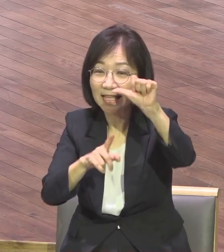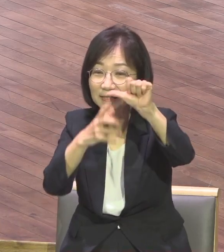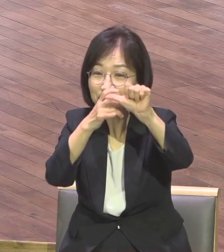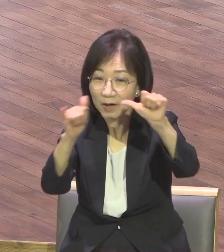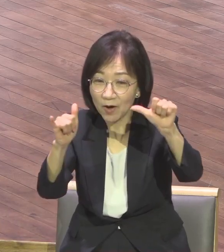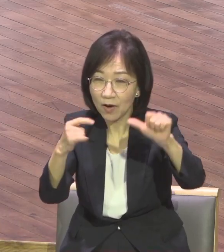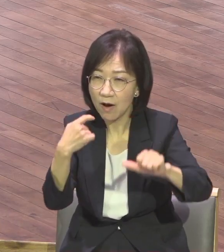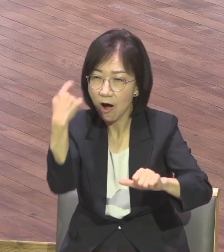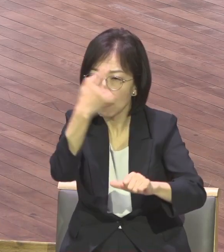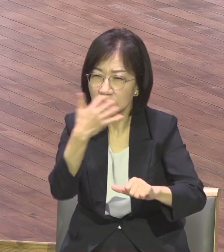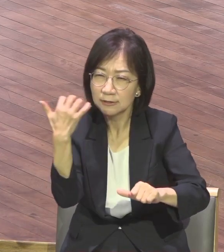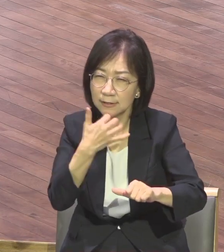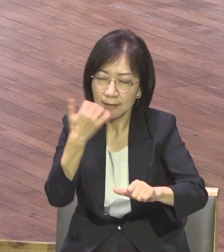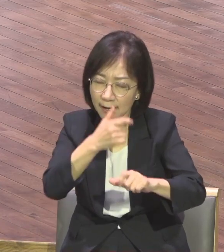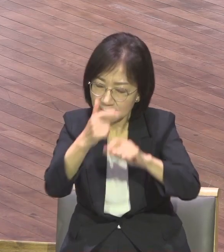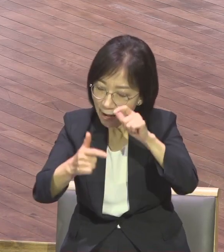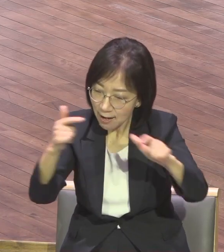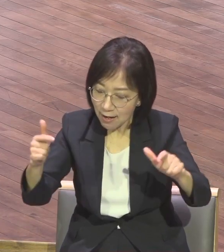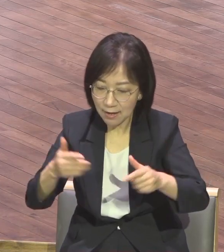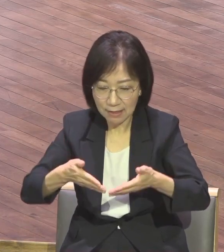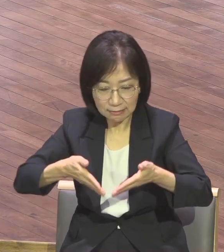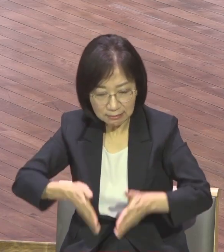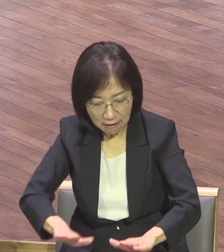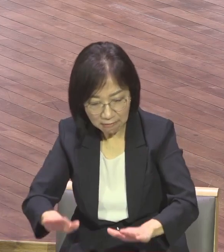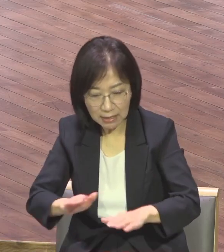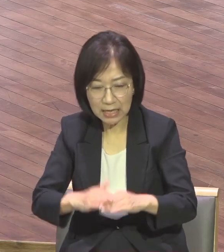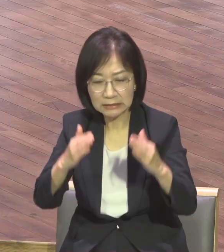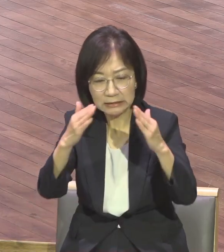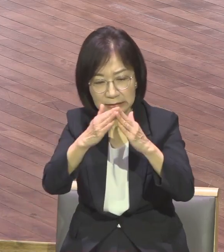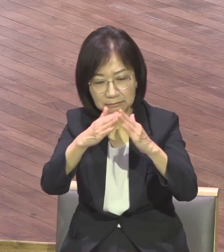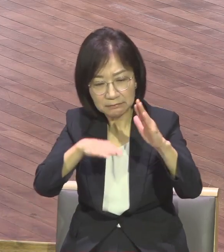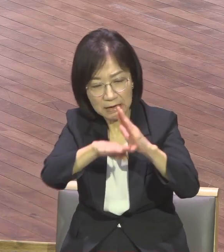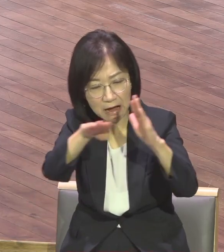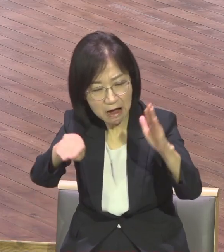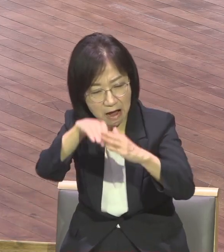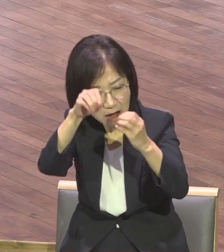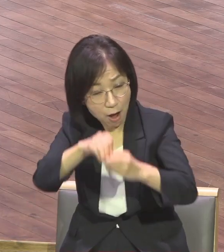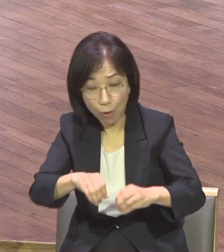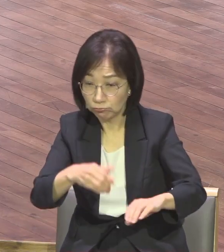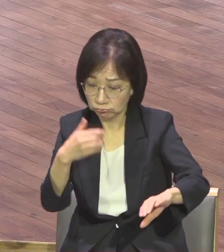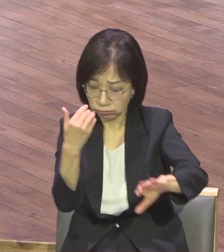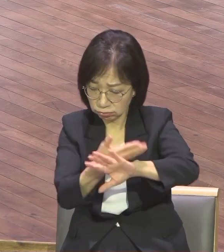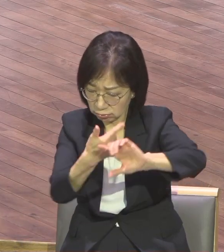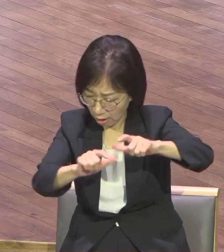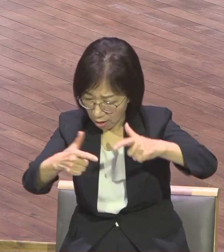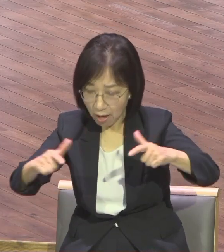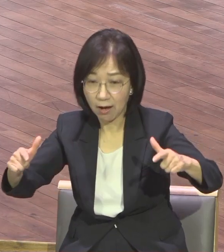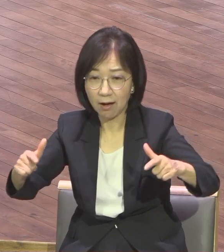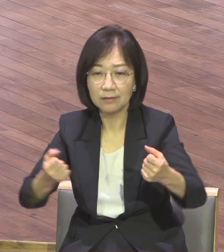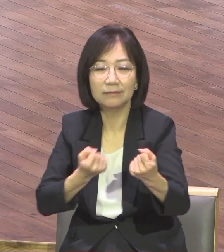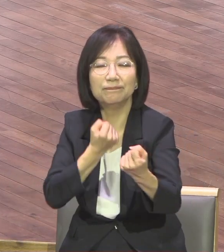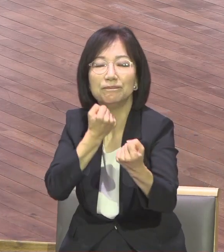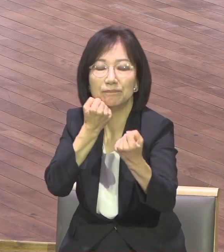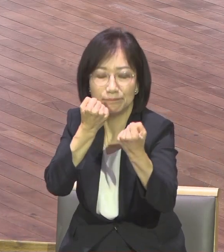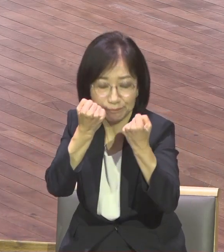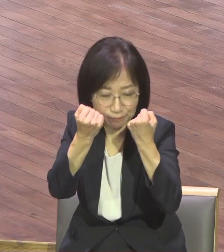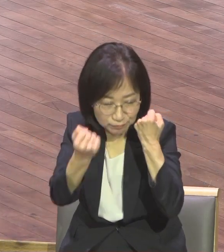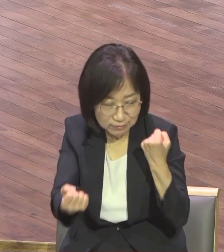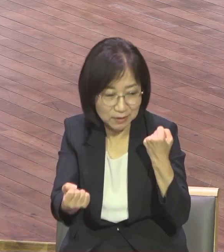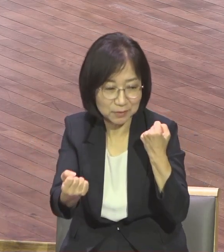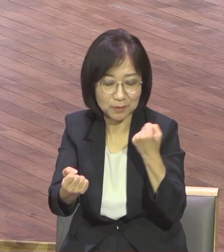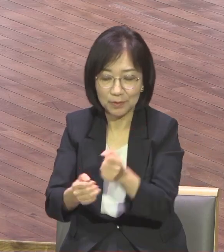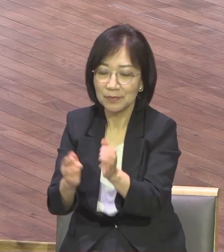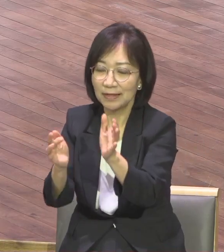그냥을 달랐고 출신 성분도 달랐고 다 달랐어요. 그럼에도 불구하고